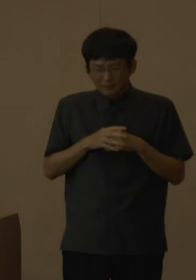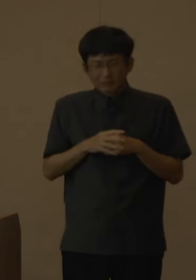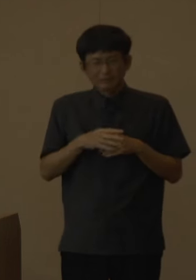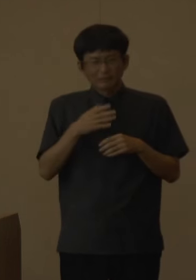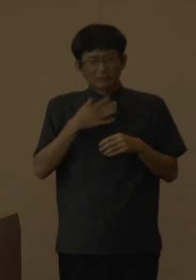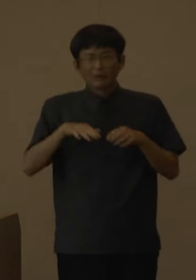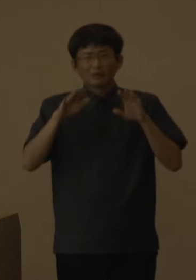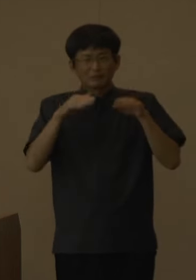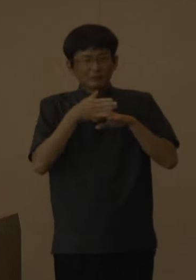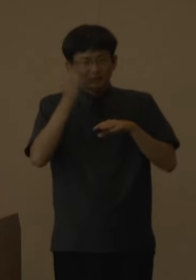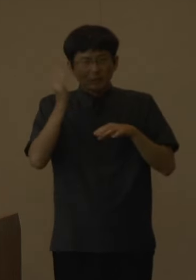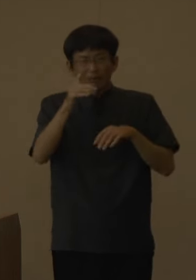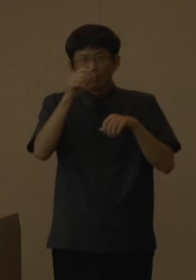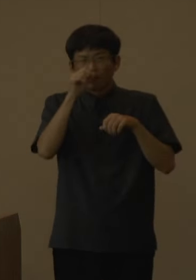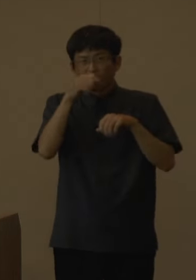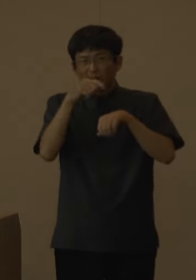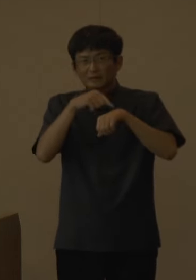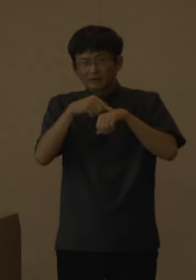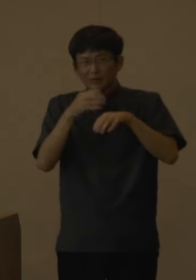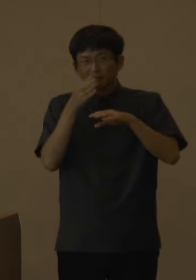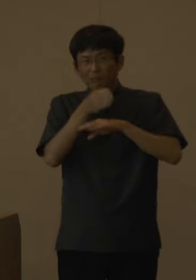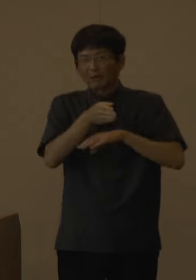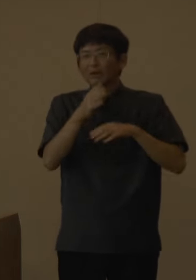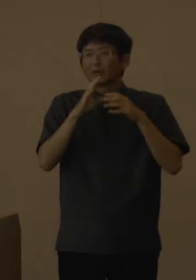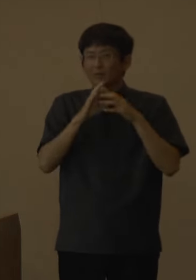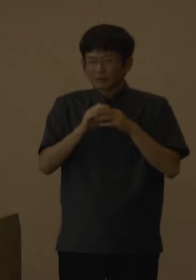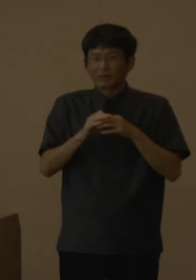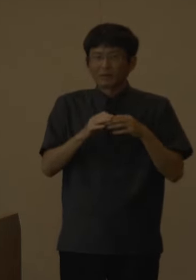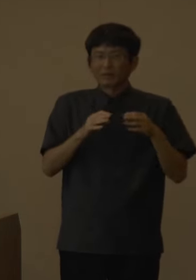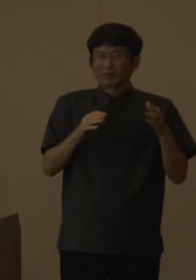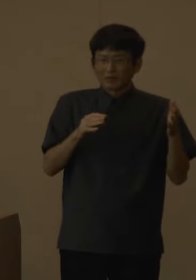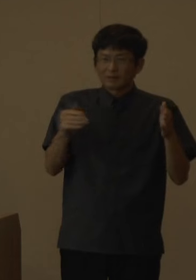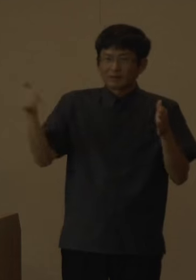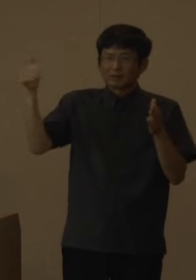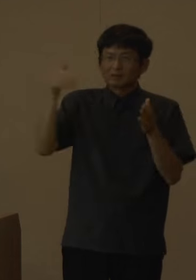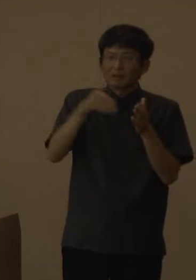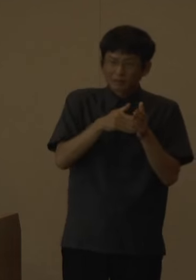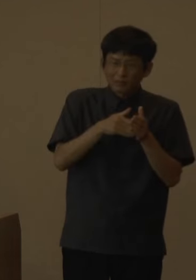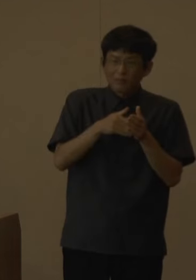はい、予定のお時間過ぎてございます。最後